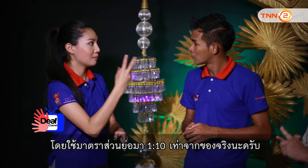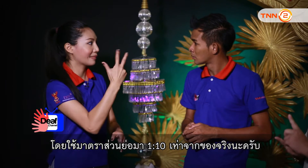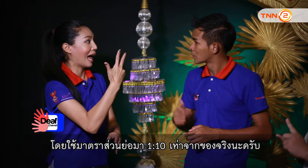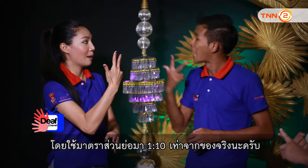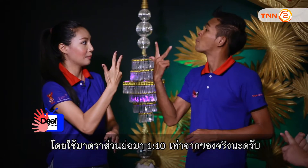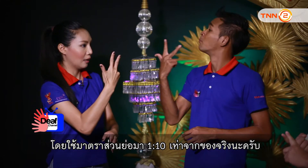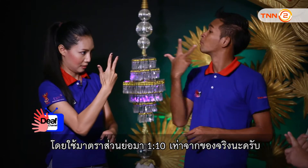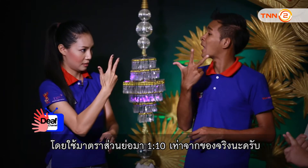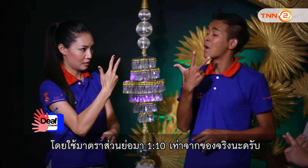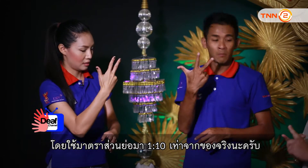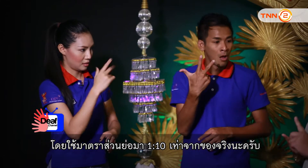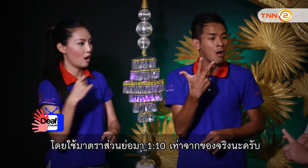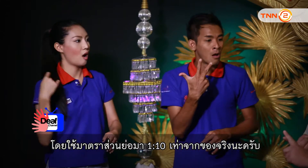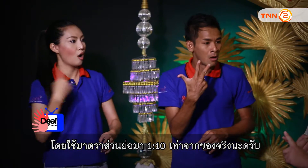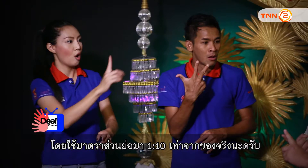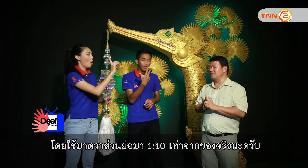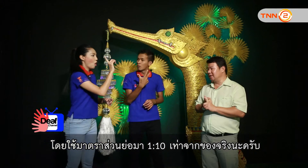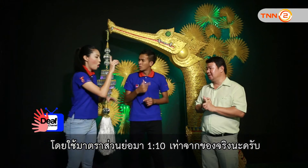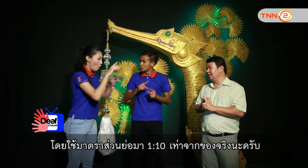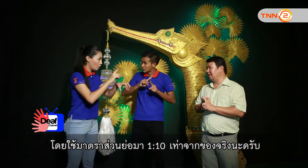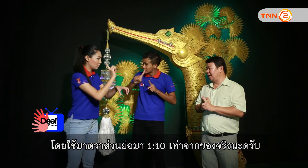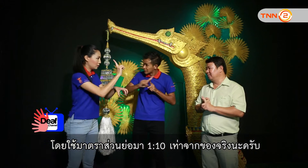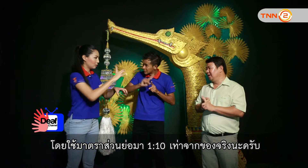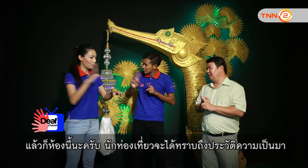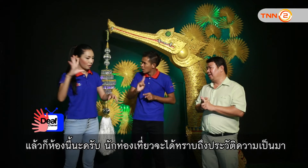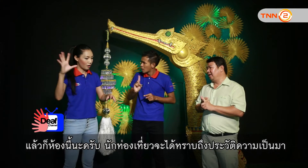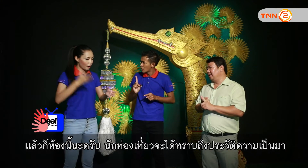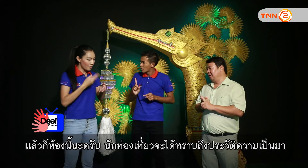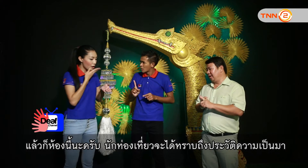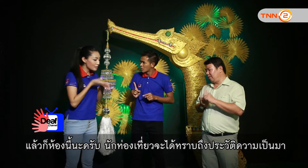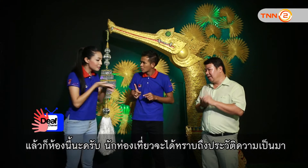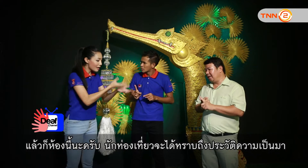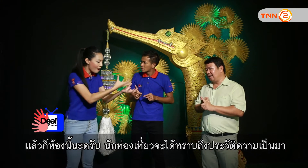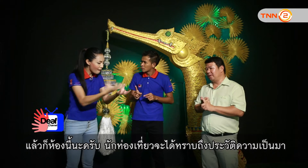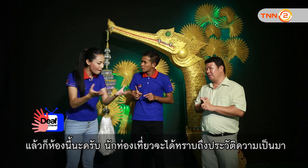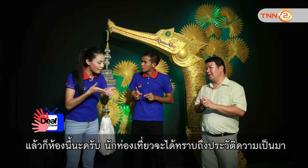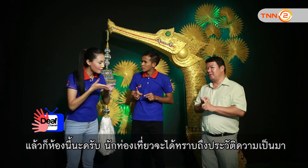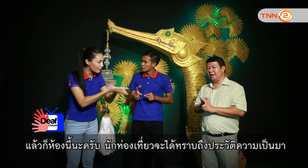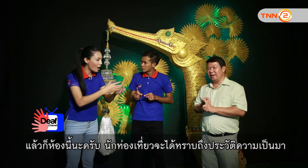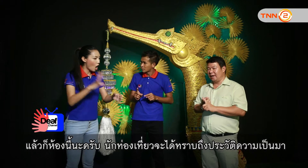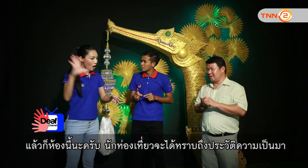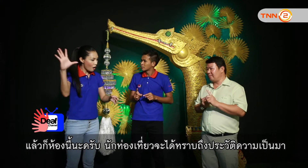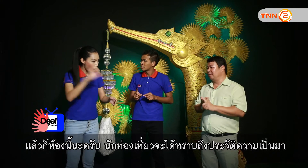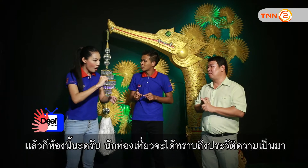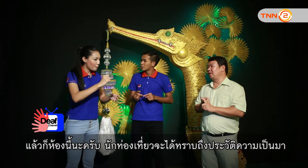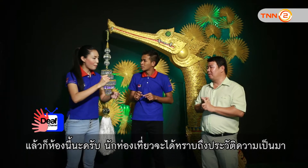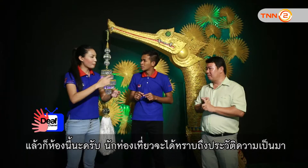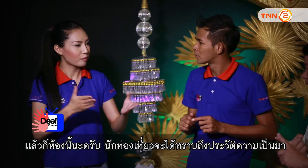าตราส่วนย่อมานะครับ1ต่อ10เท่าจากของจริงนะครับแล้วก็ห้องนี้นะครับนักท่องเที่ยวจะได้ทราบถึงประวัติความเป็นมาของ